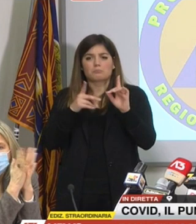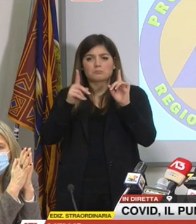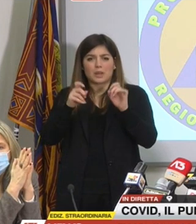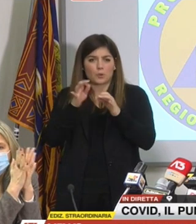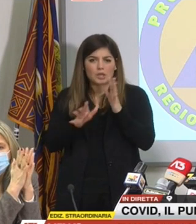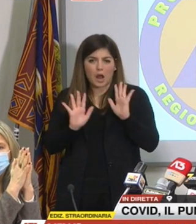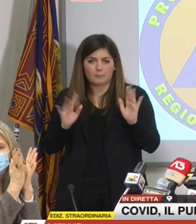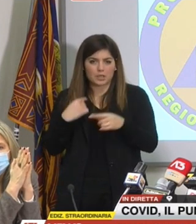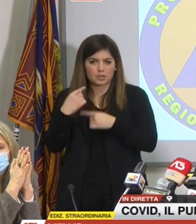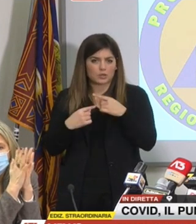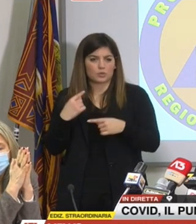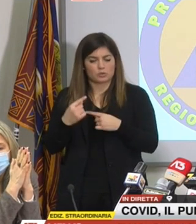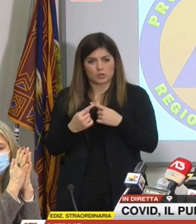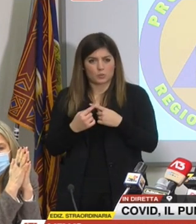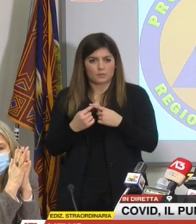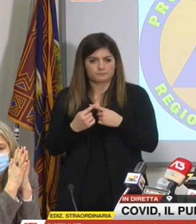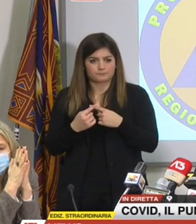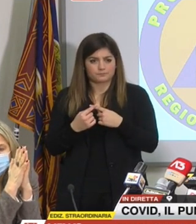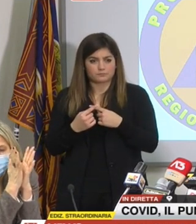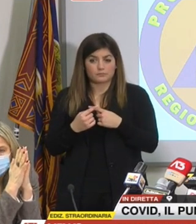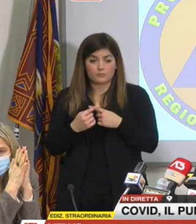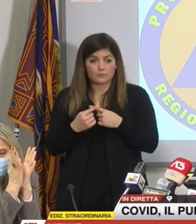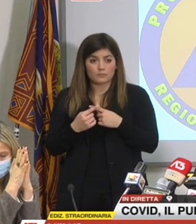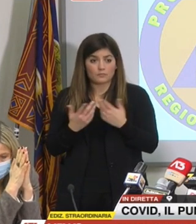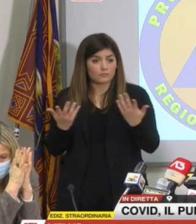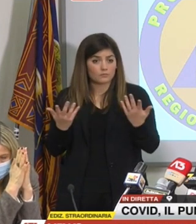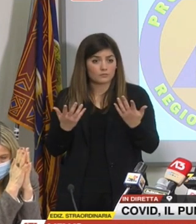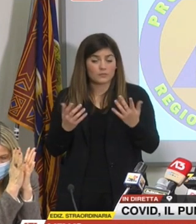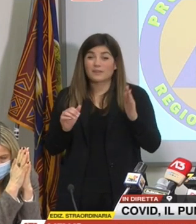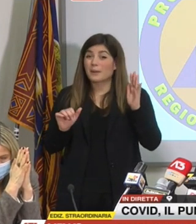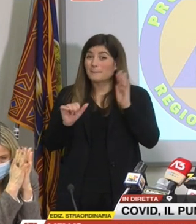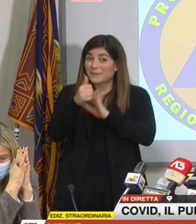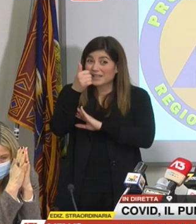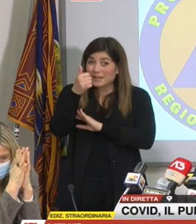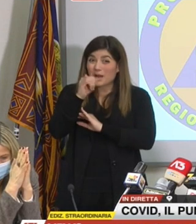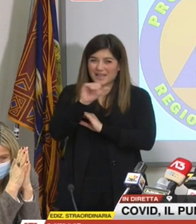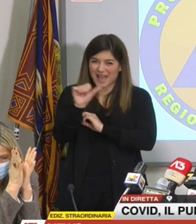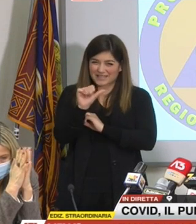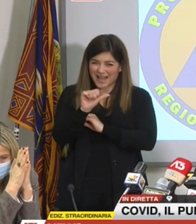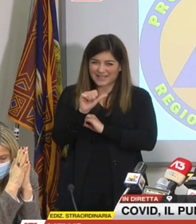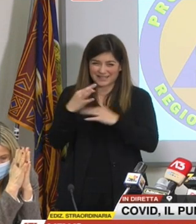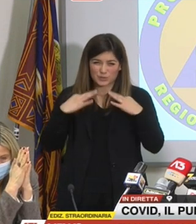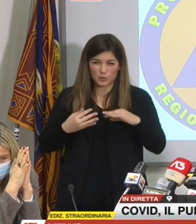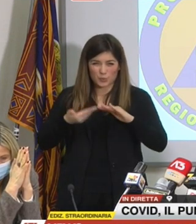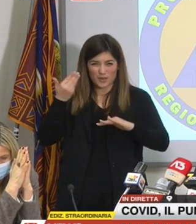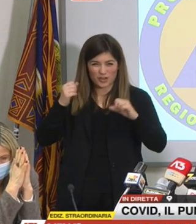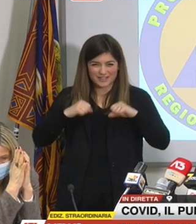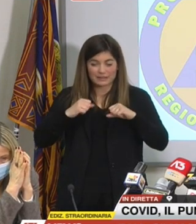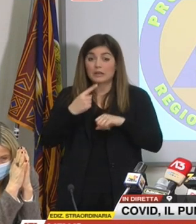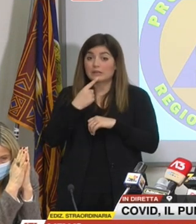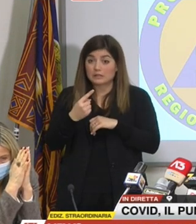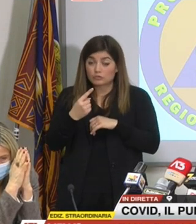qualsiasi obiezione, ricordo che l'ISS dice prima scelta il tampone rapido e il tampone molecolare,